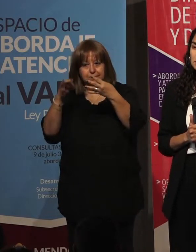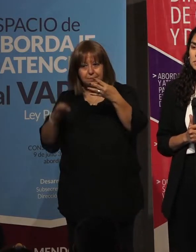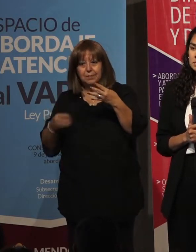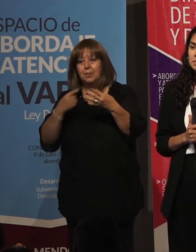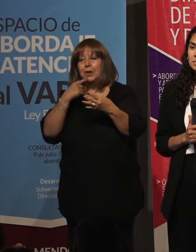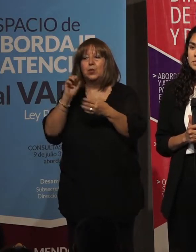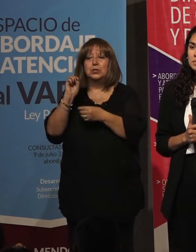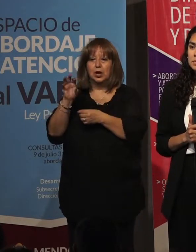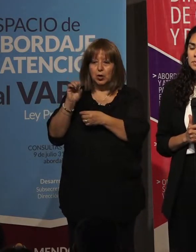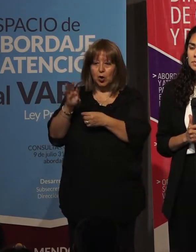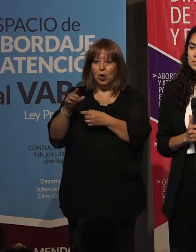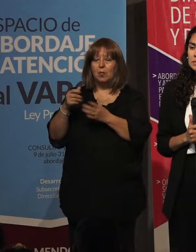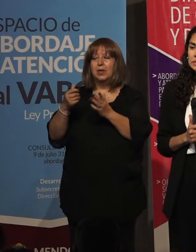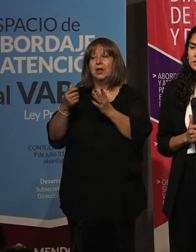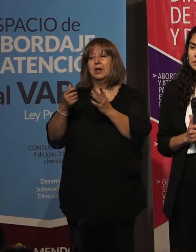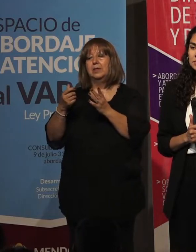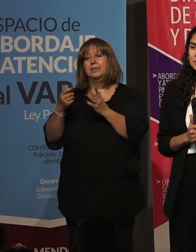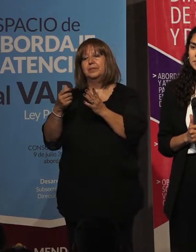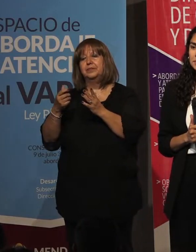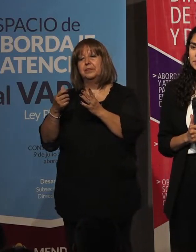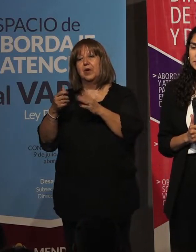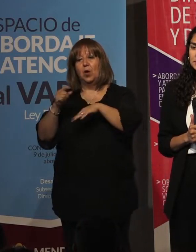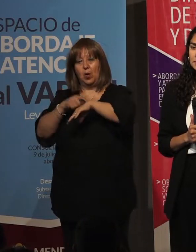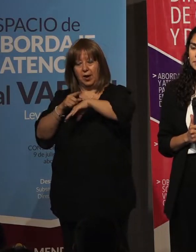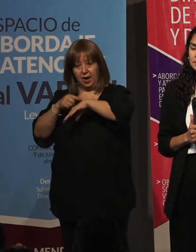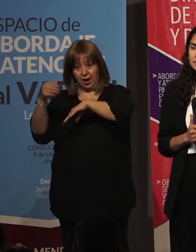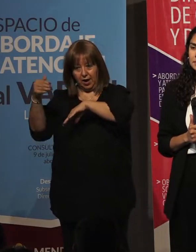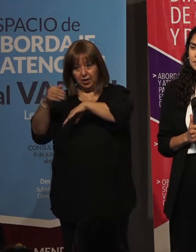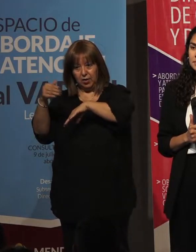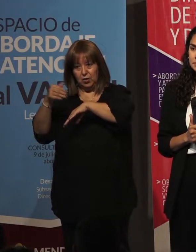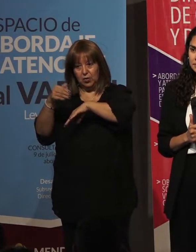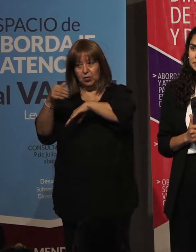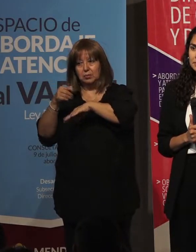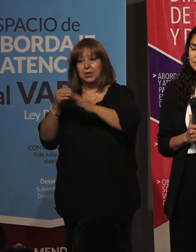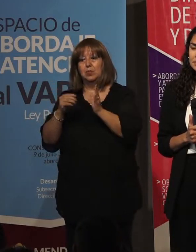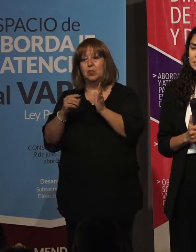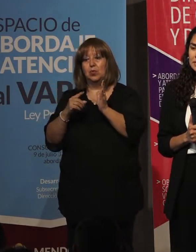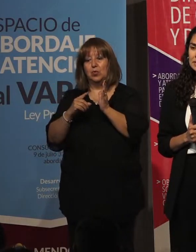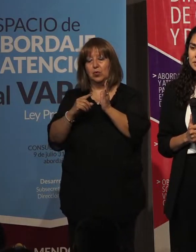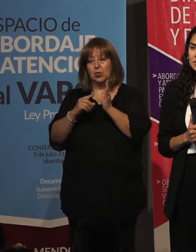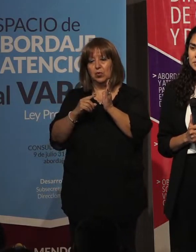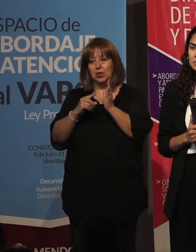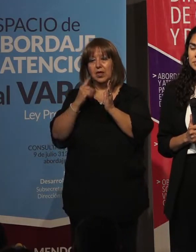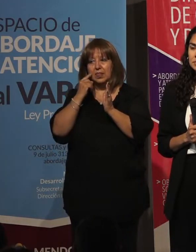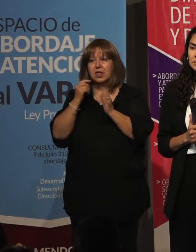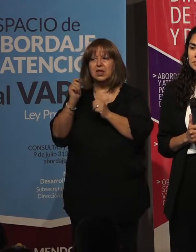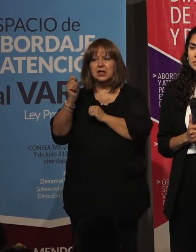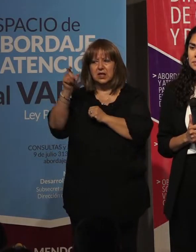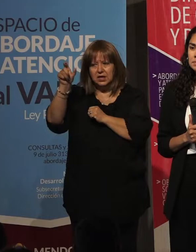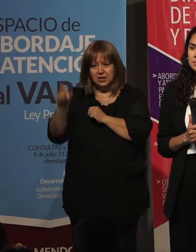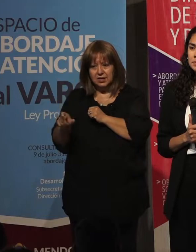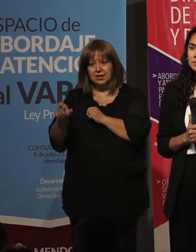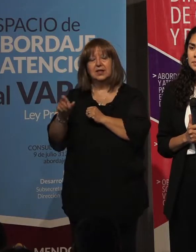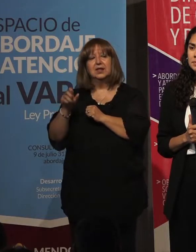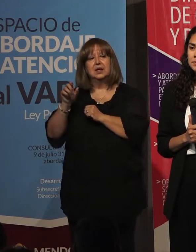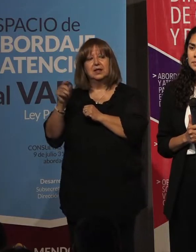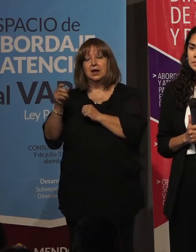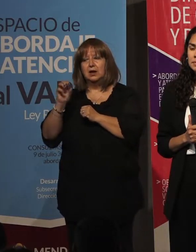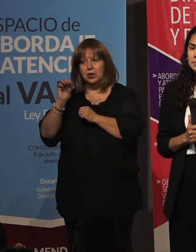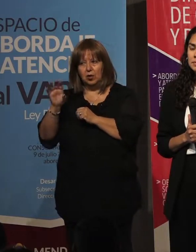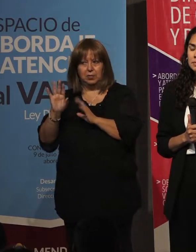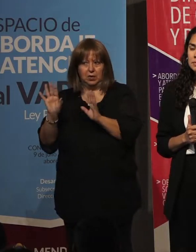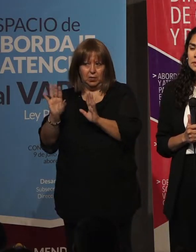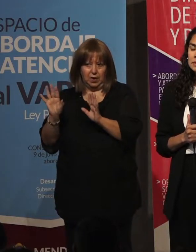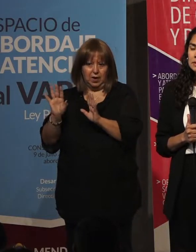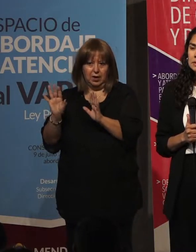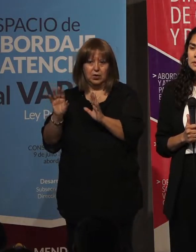pregunten el nombre, que anoten el horario en el que está haciendo el turno, Exacto. ¿Quién es esa persona? Si no le quiere dar el nombre,